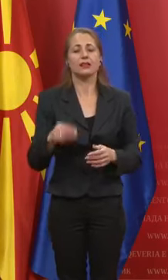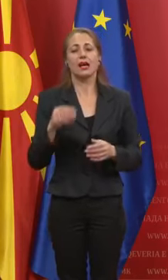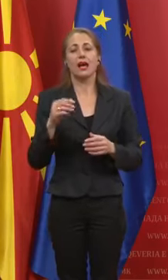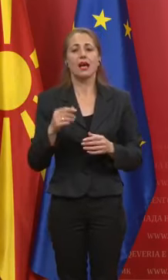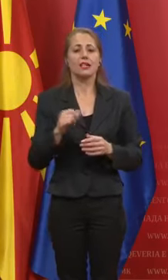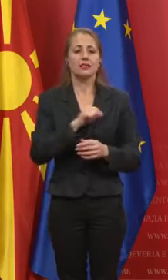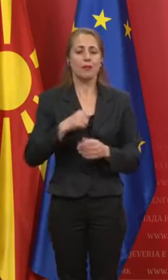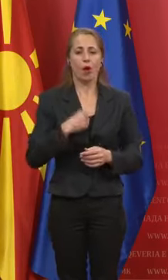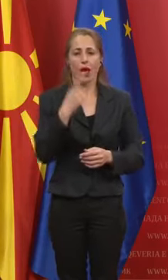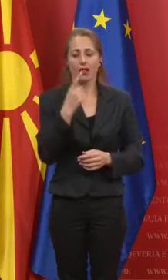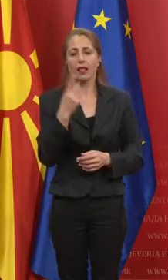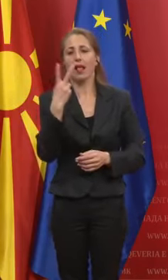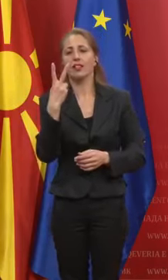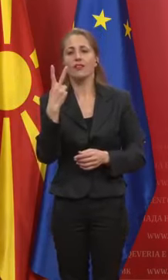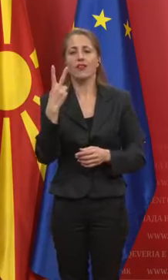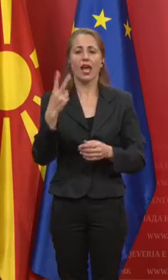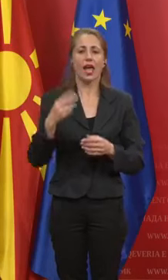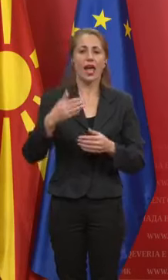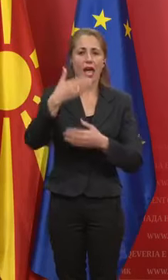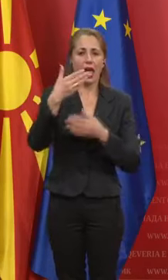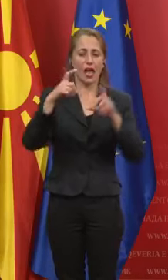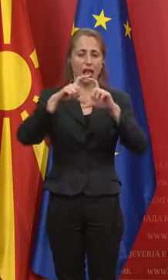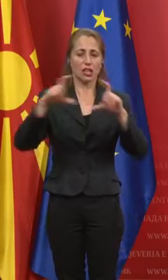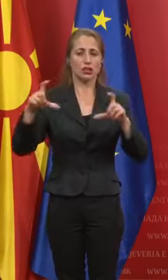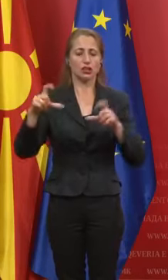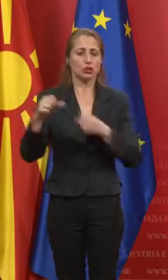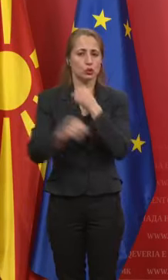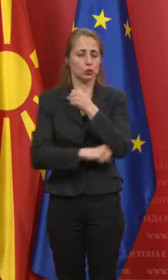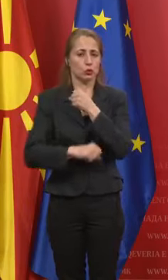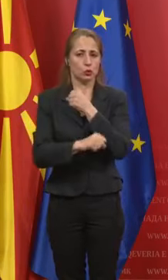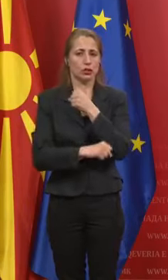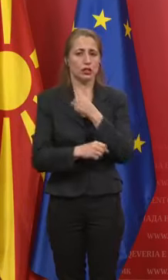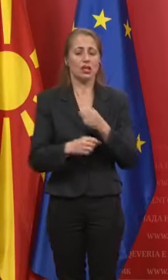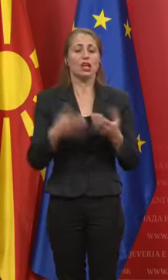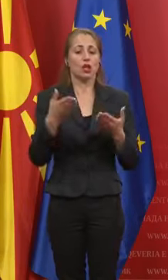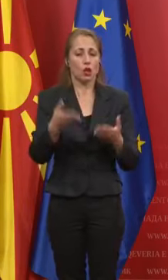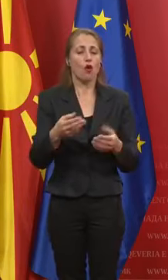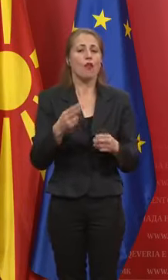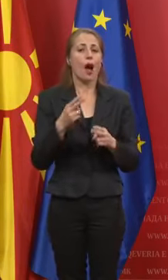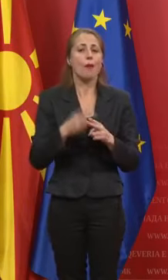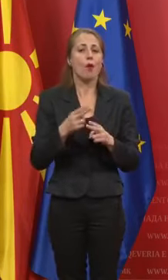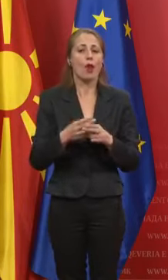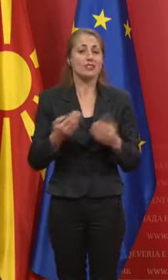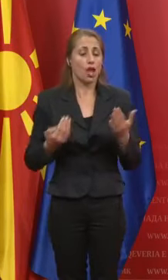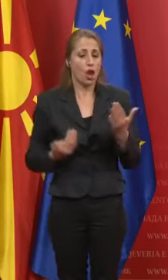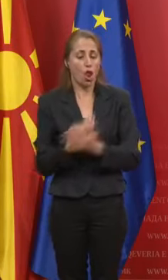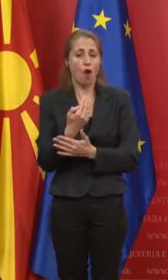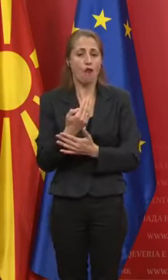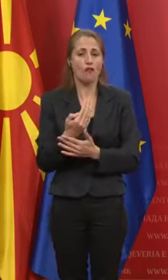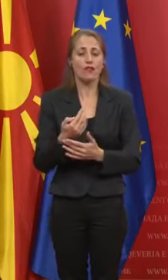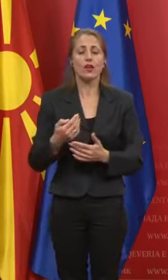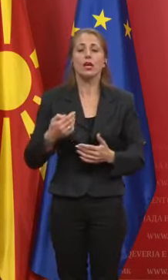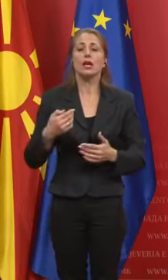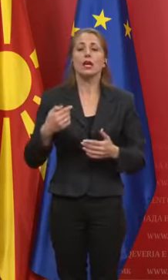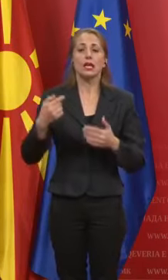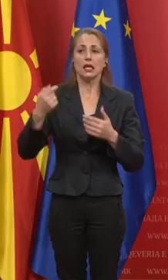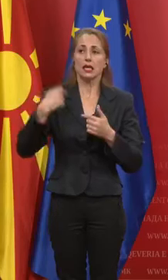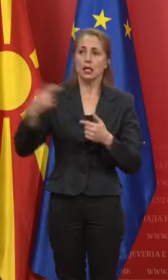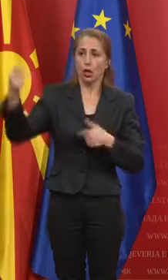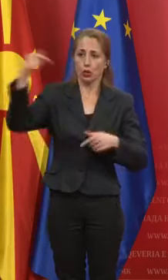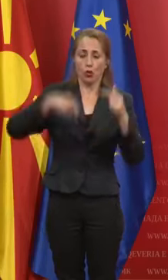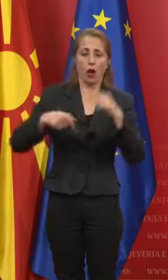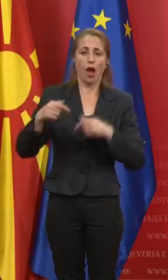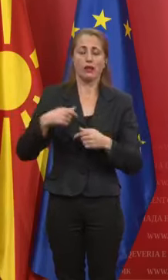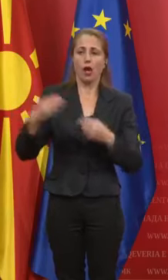две клинички студии. Заради тоа што е сепак и оваа болест нова, па некои сознанија доаѓаат и понатаму. Меѓутоа, ние имаме